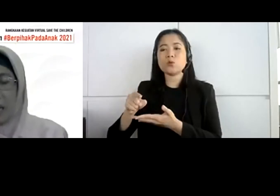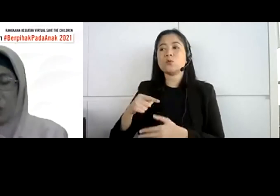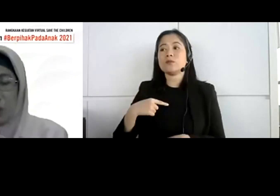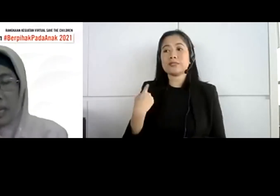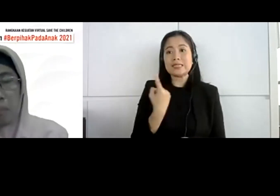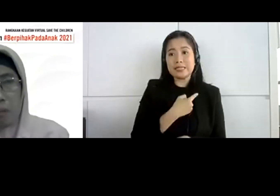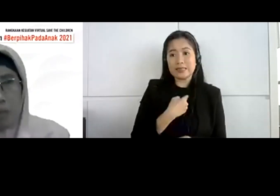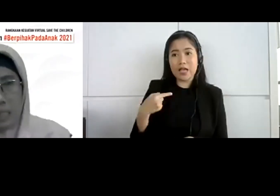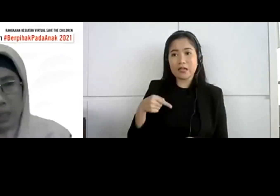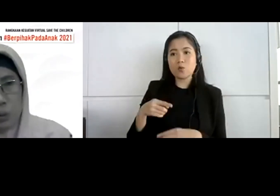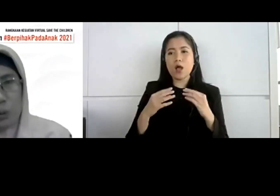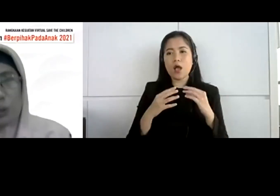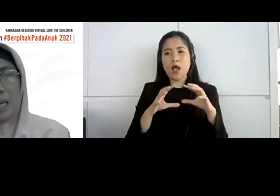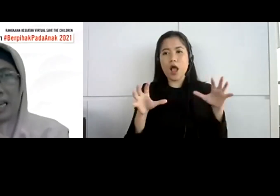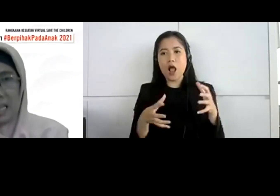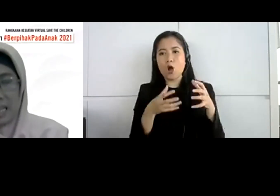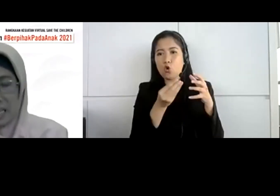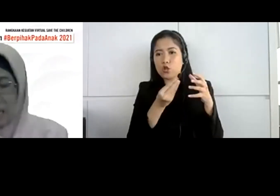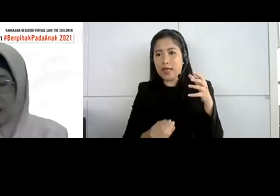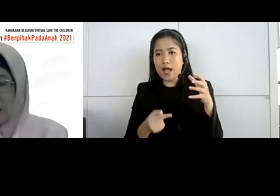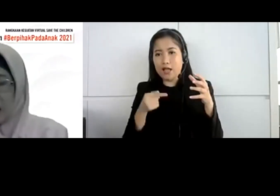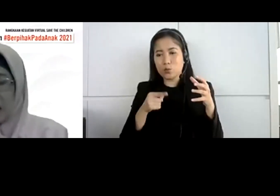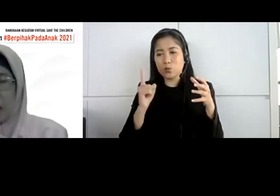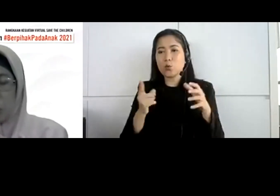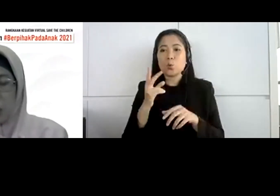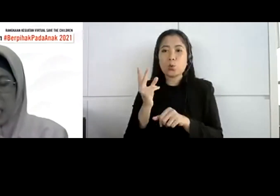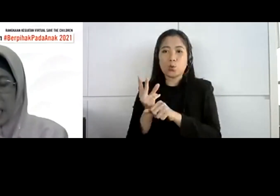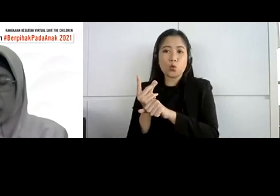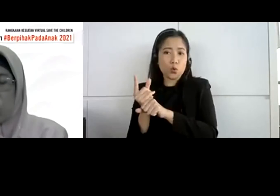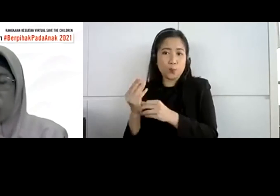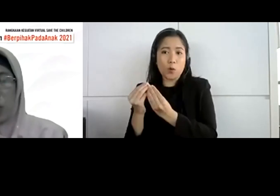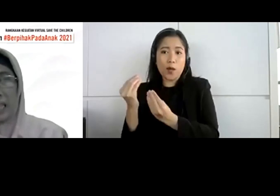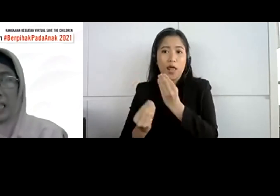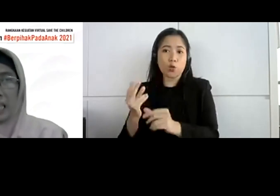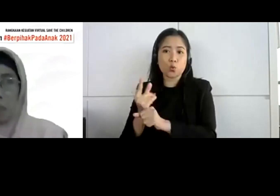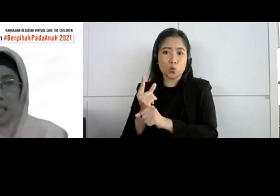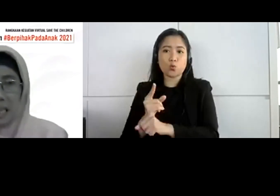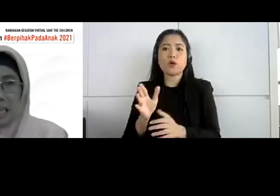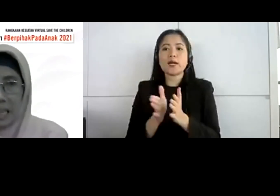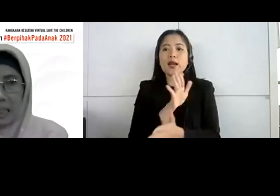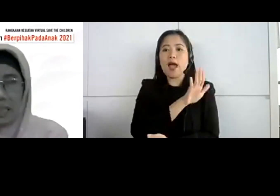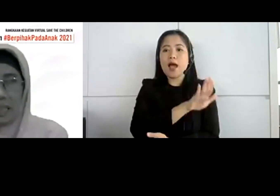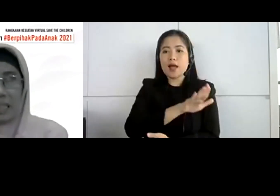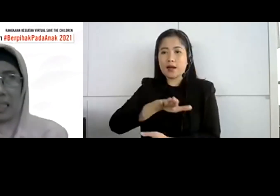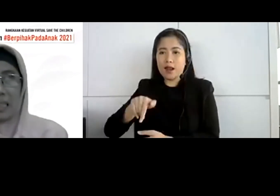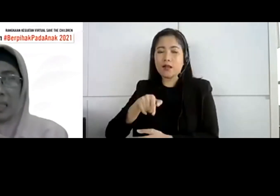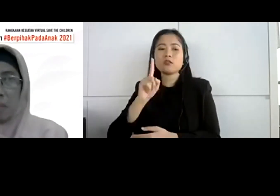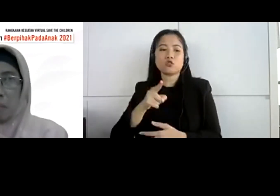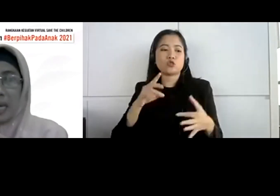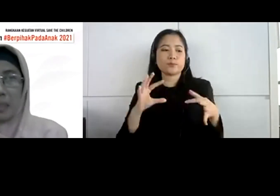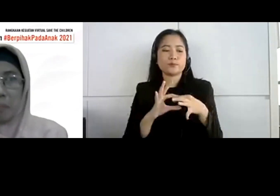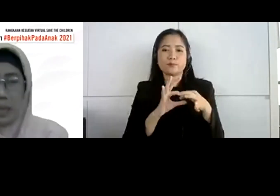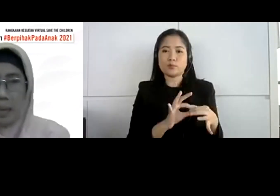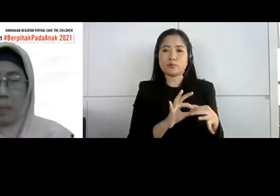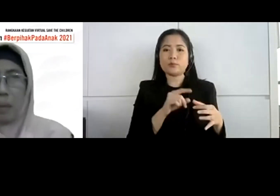kita beranggotakan perwakilan guru dan anak-anak. Kemudian dihubungkan dengan masyarakat,